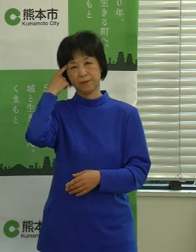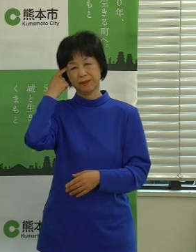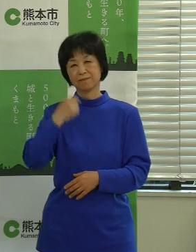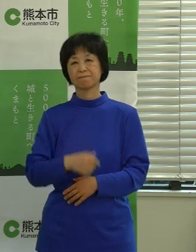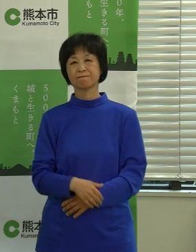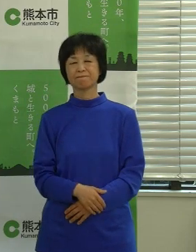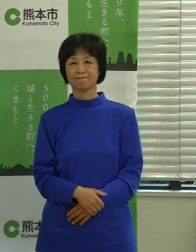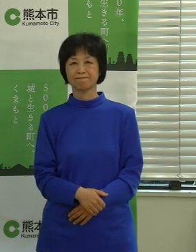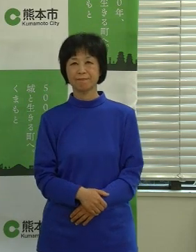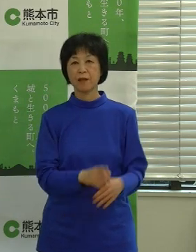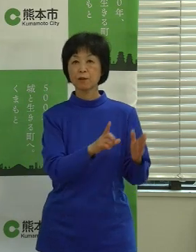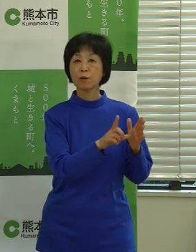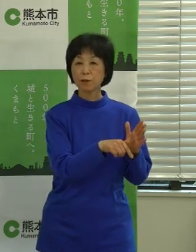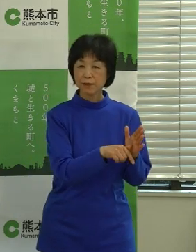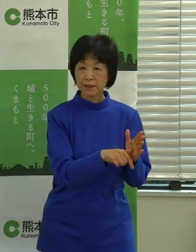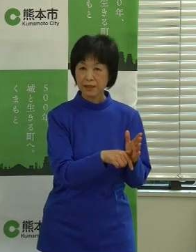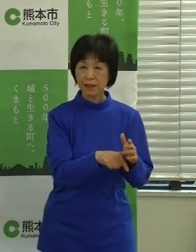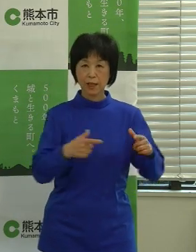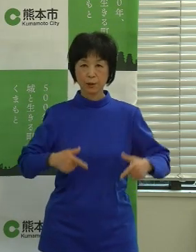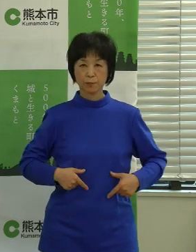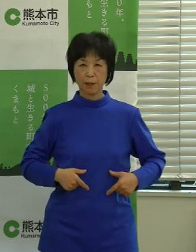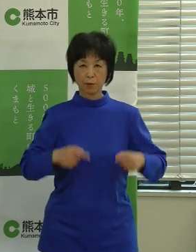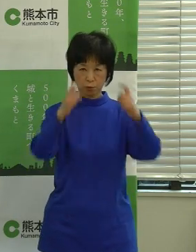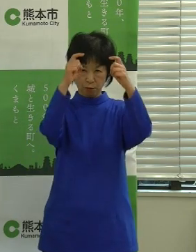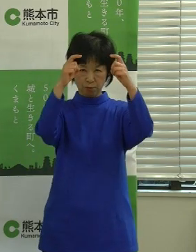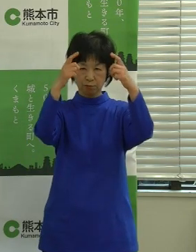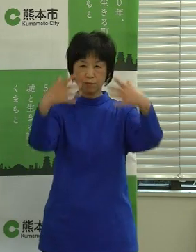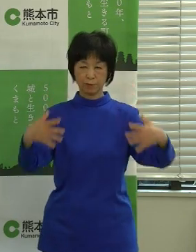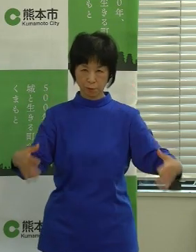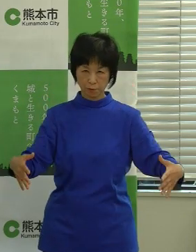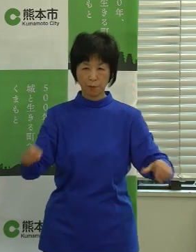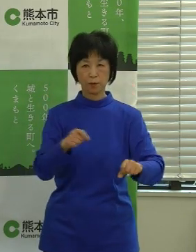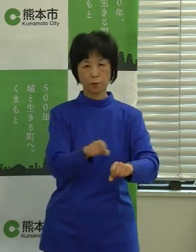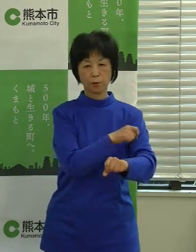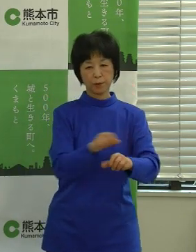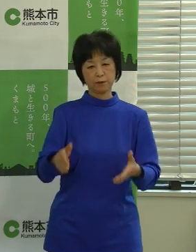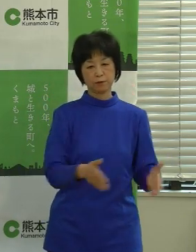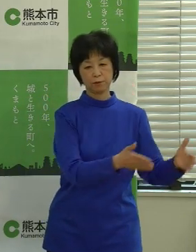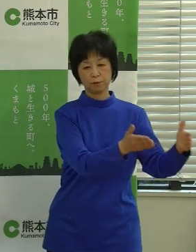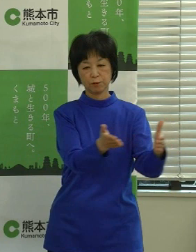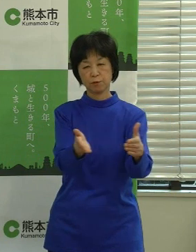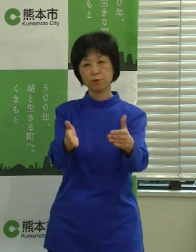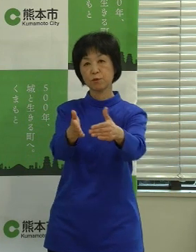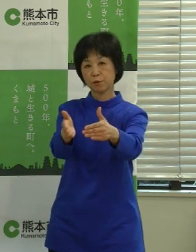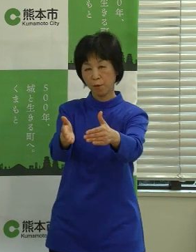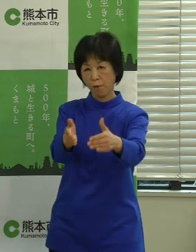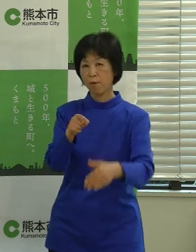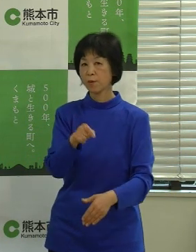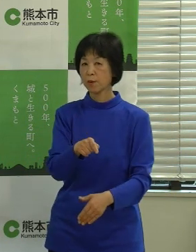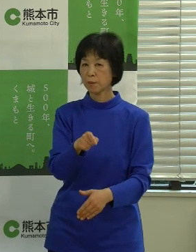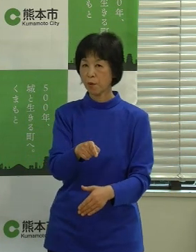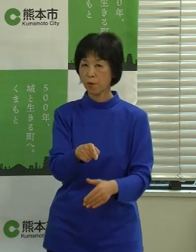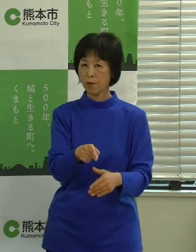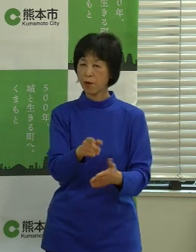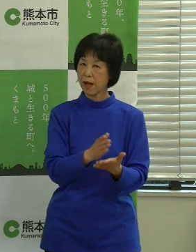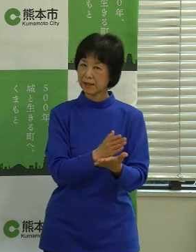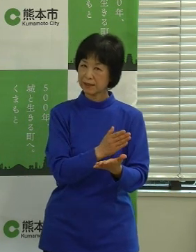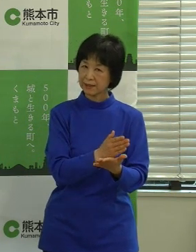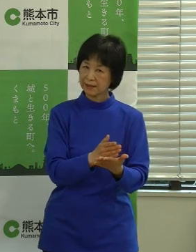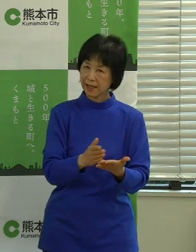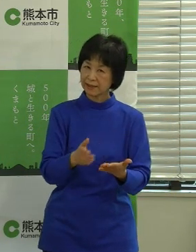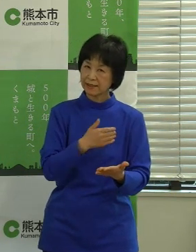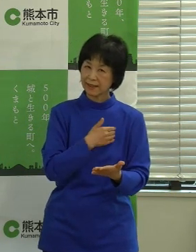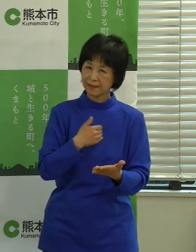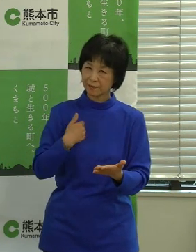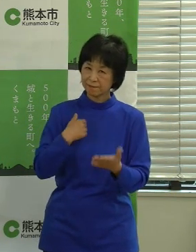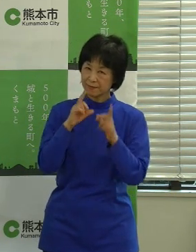ました熊本城の特別見学通路のことについても一定程度発表できるのかなと思いますので、そういう意味では、あと数